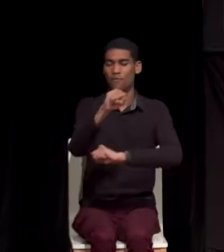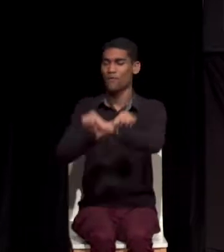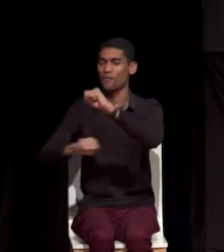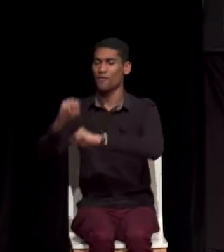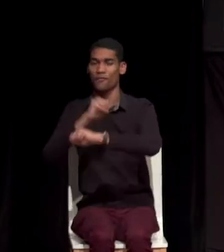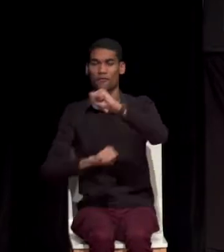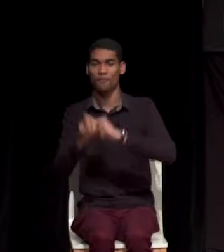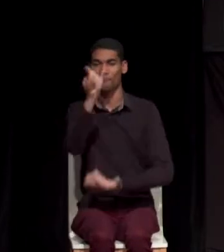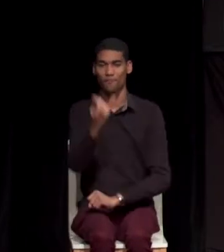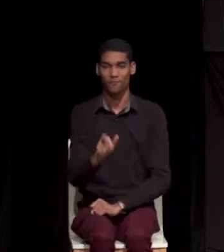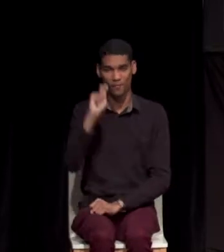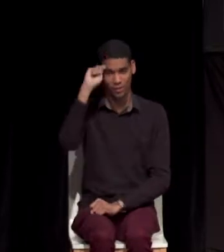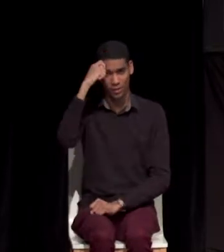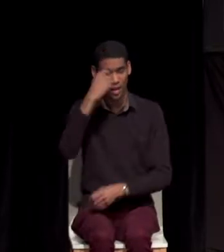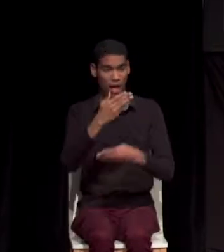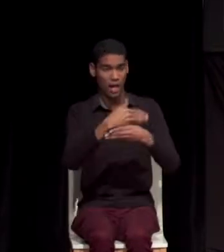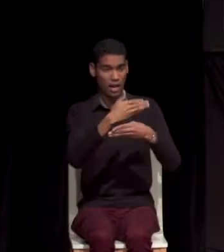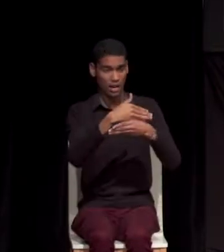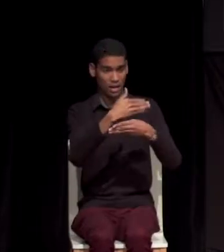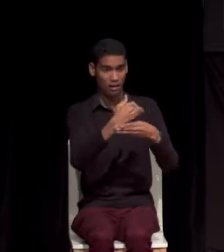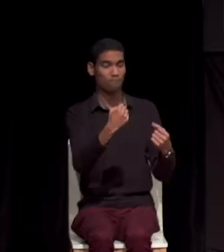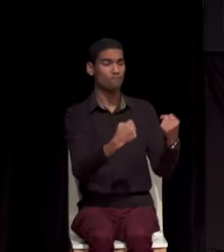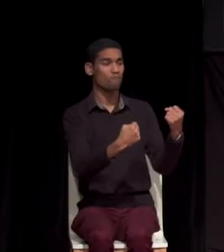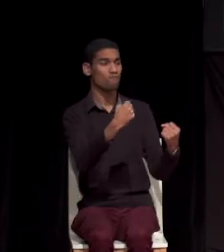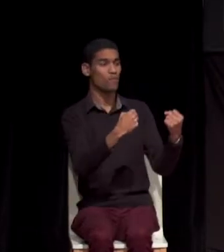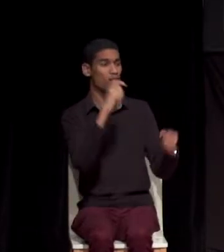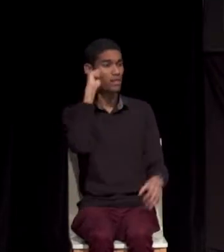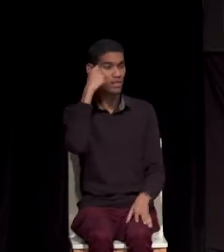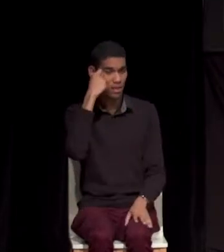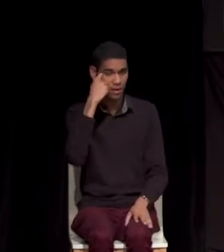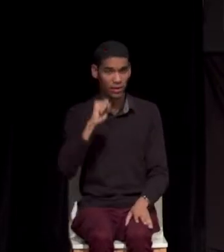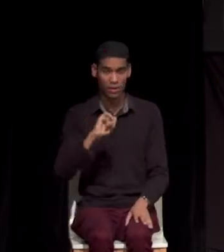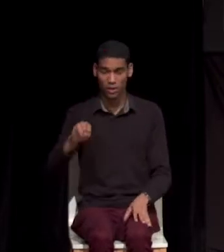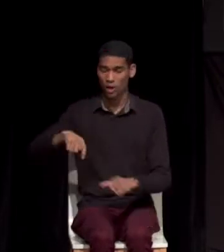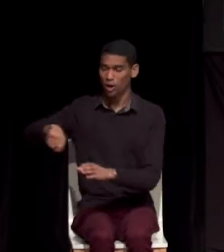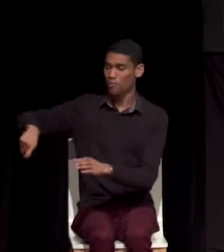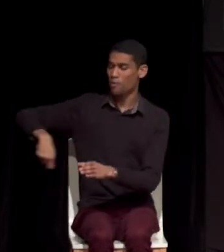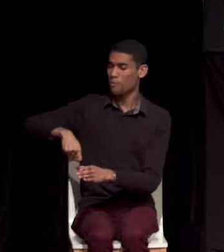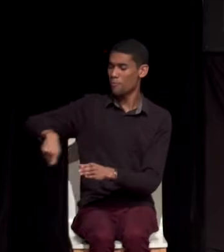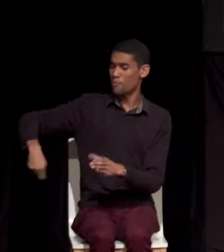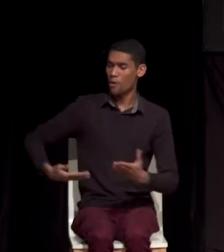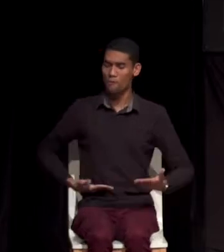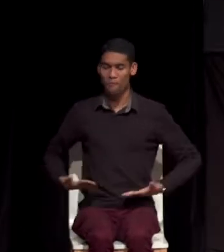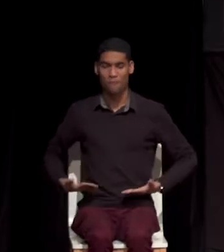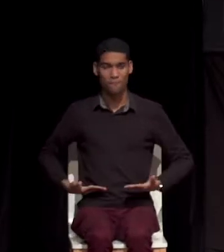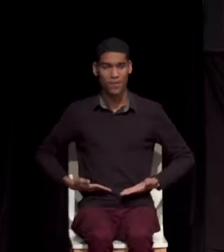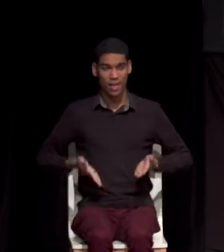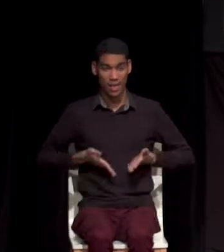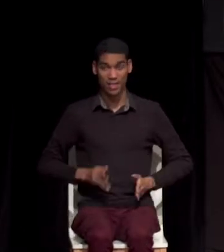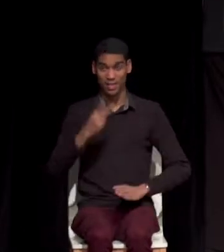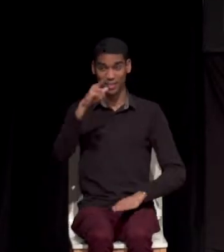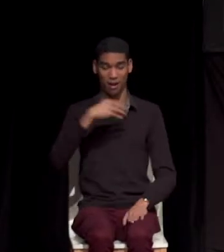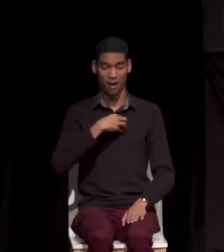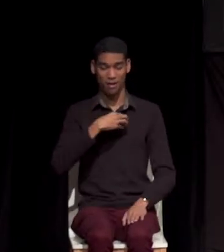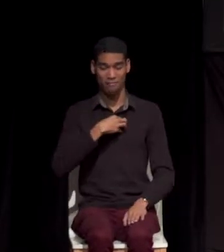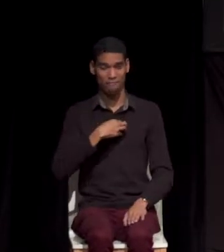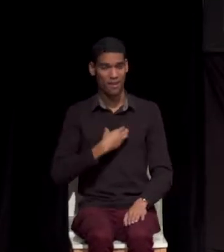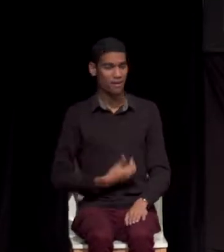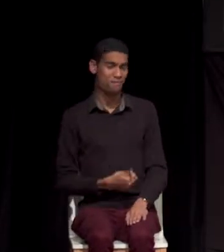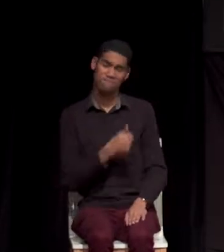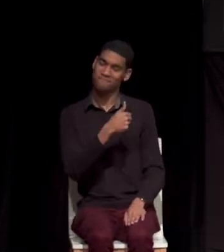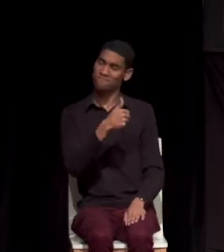você é o taxista, tudo bem. Se é a cozinheira que faz comida gostosa e é baiana, tudo bem. Mas se